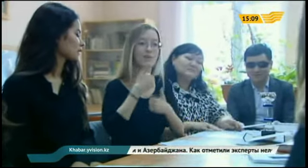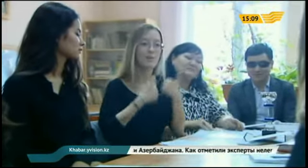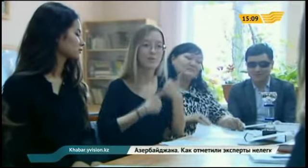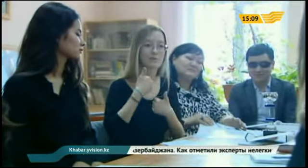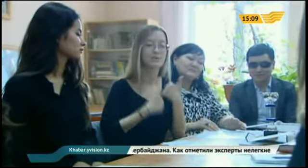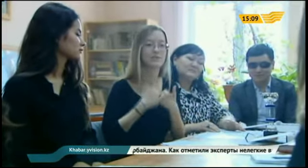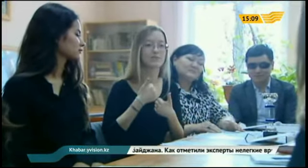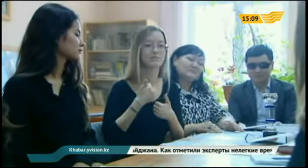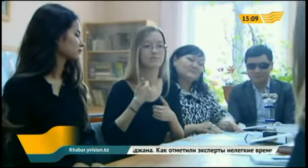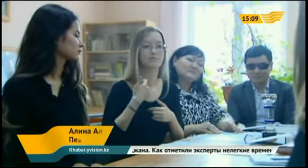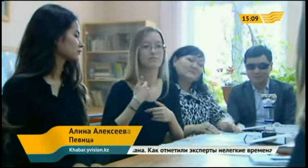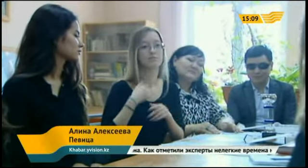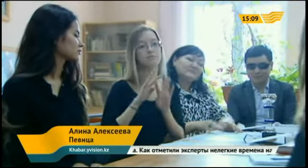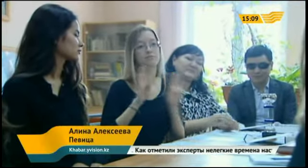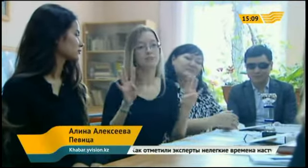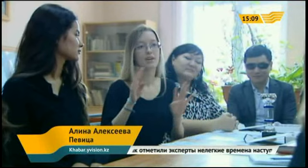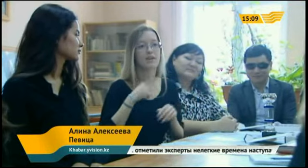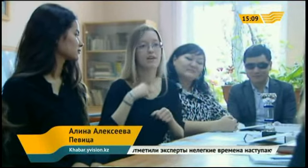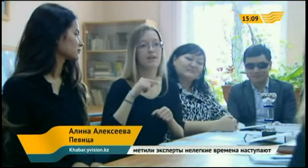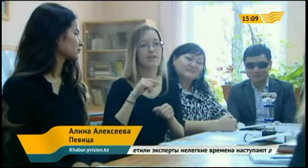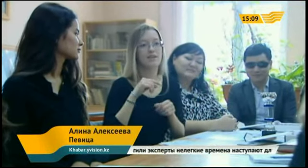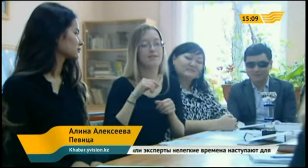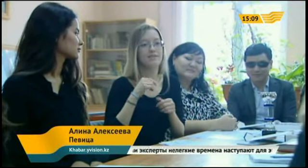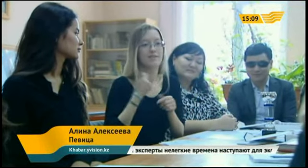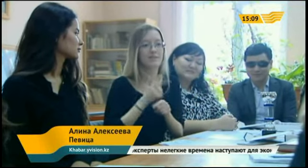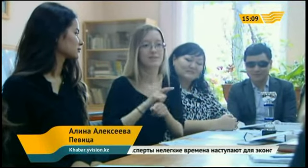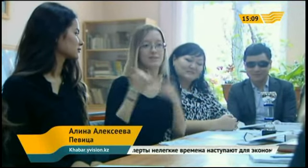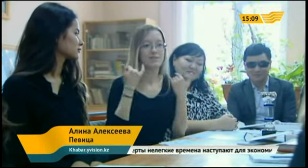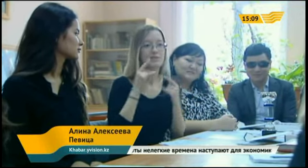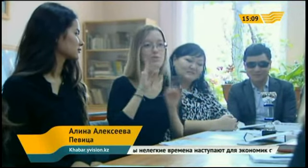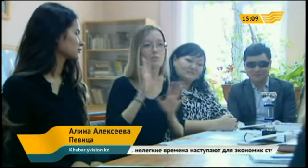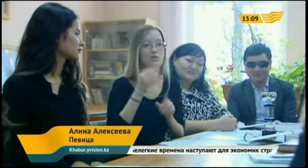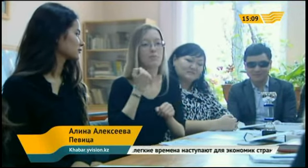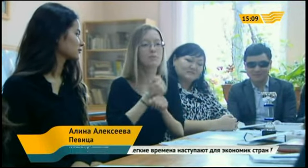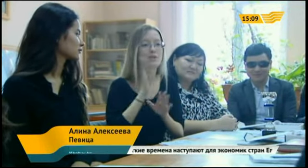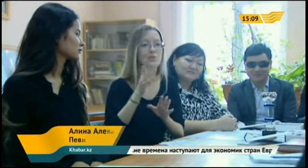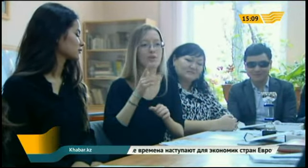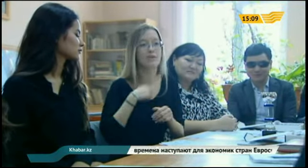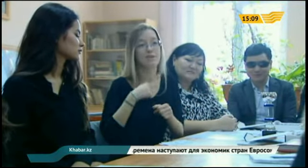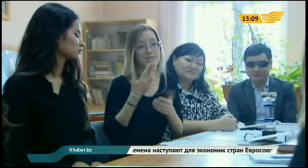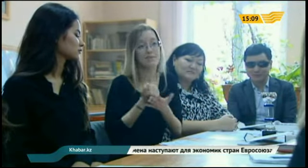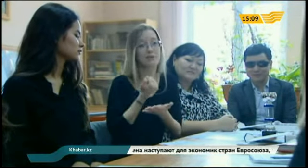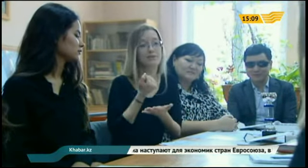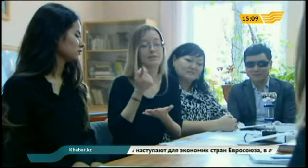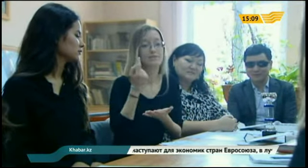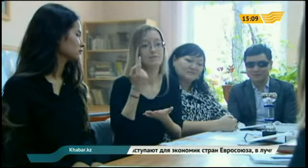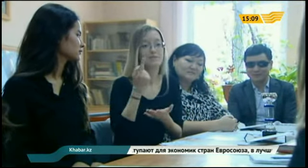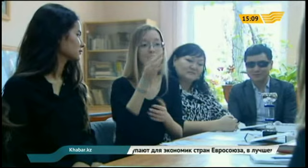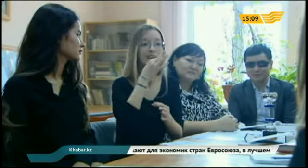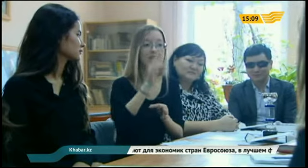Было очень интересно, и я очень переживала, ведь это был конкурс среди говорящих, и мы единственные были из глухих. Руки тряслись, ноги тряслись,